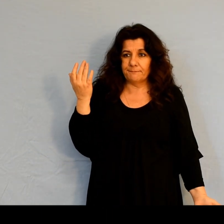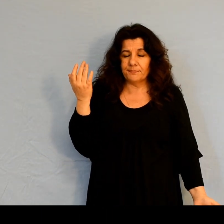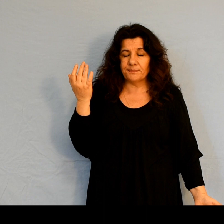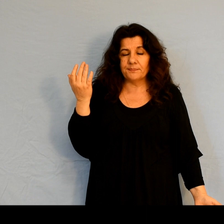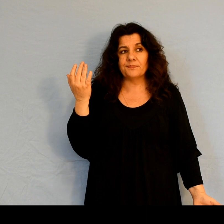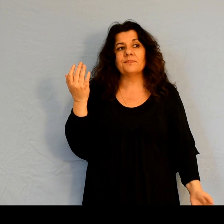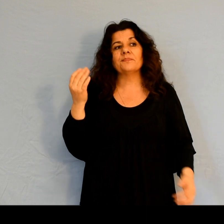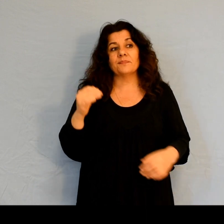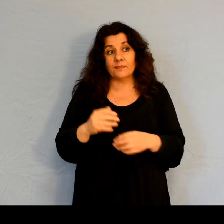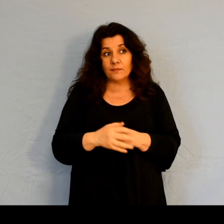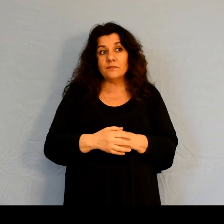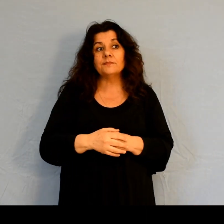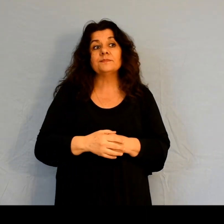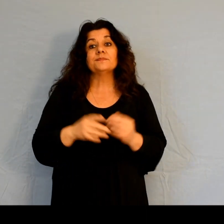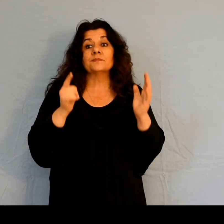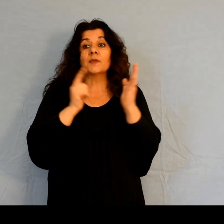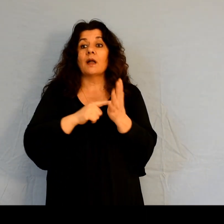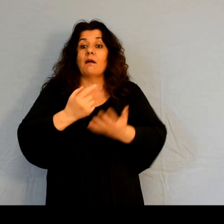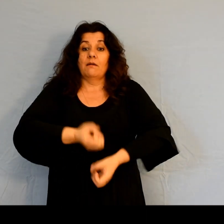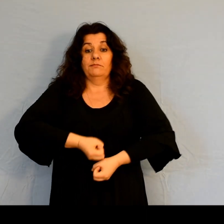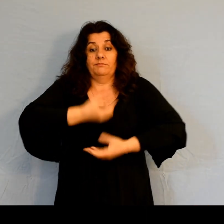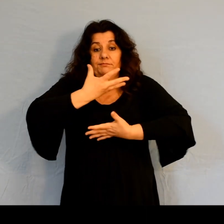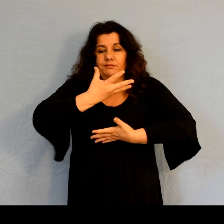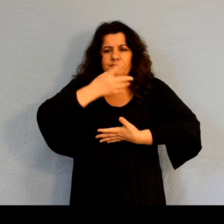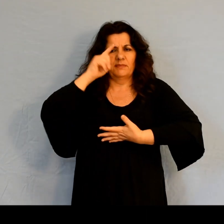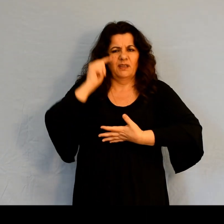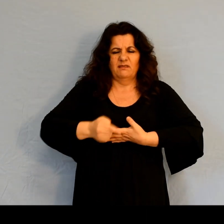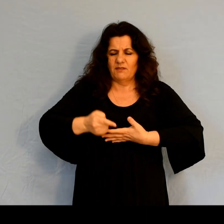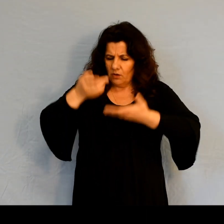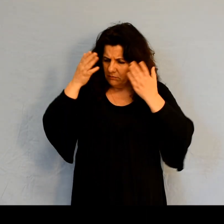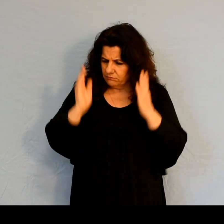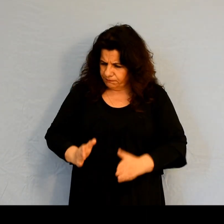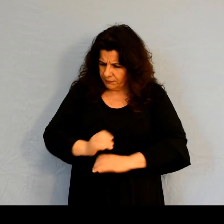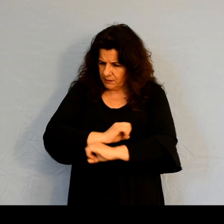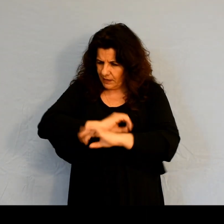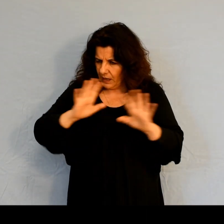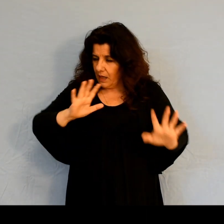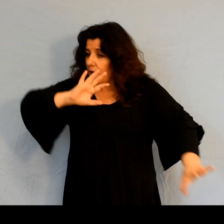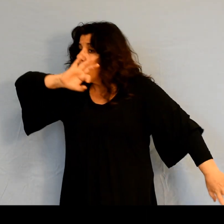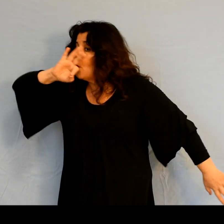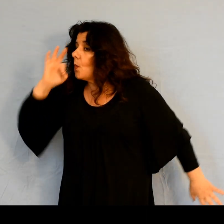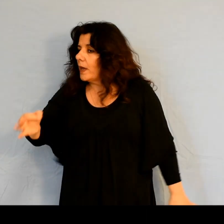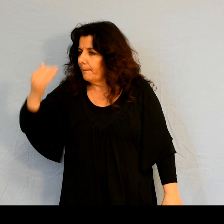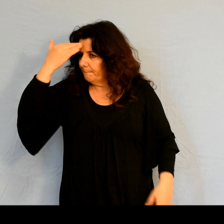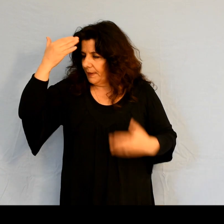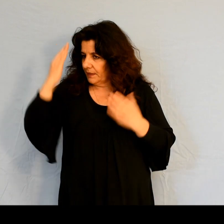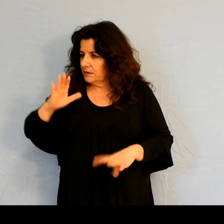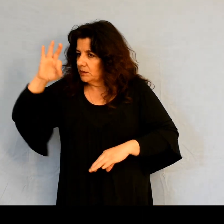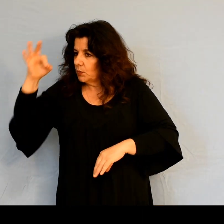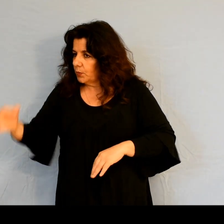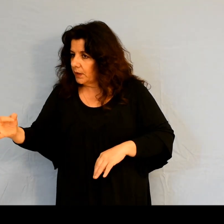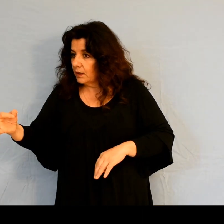Que votre parole soit oui, si c'est oui, non, si c'est